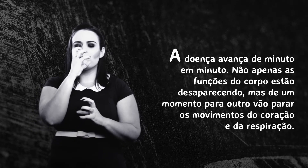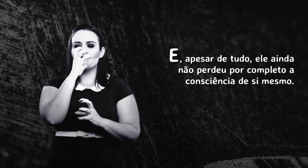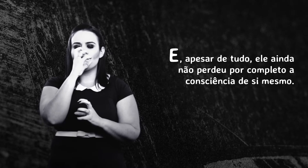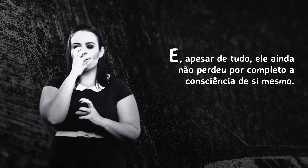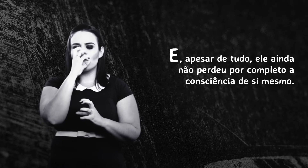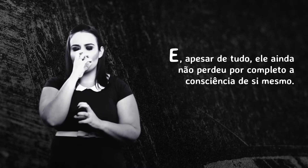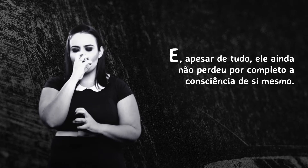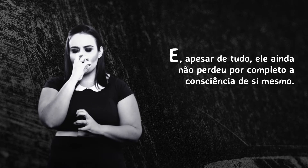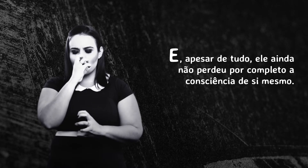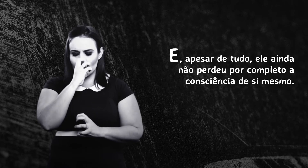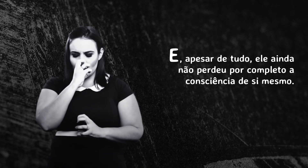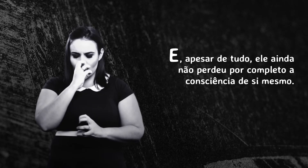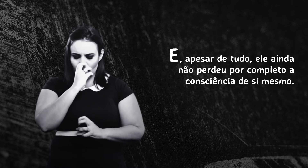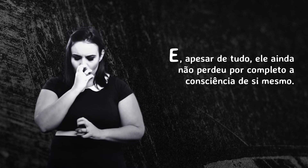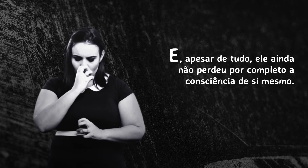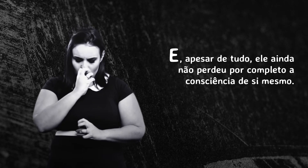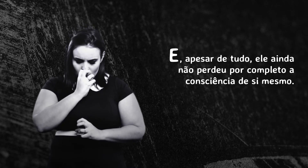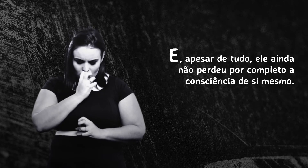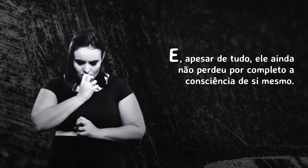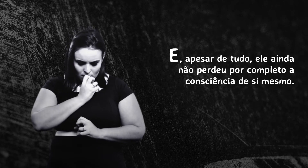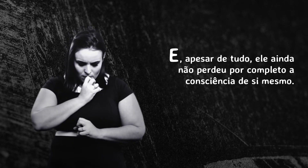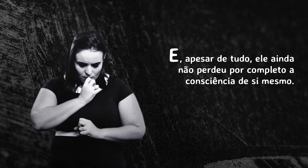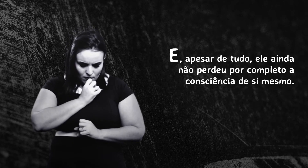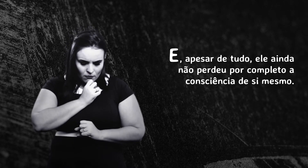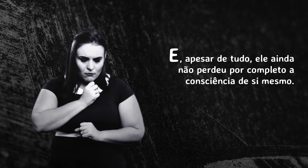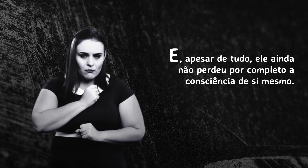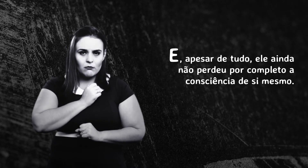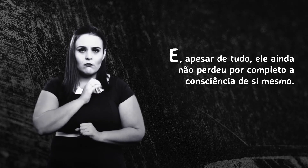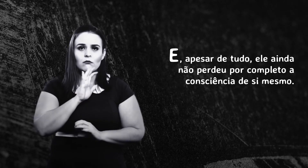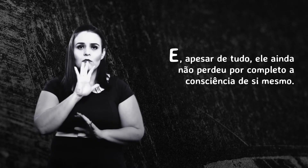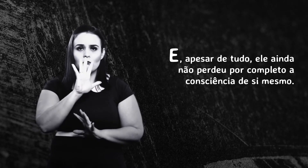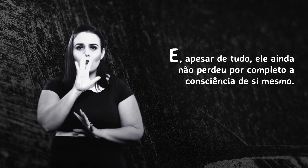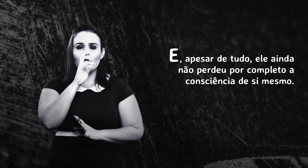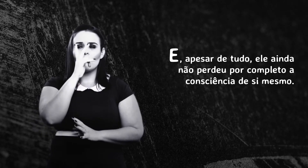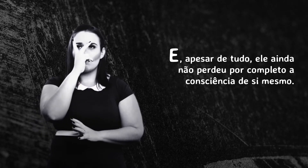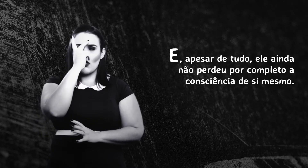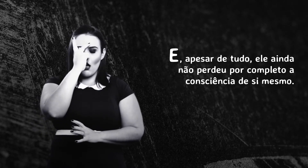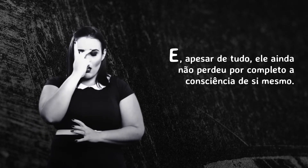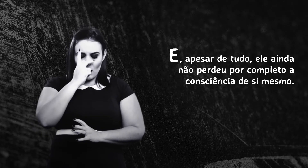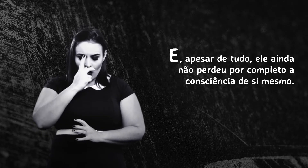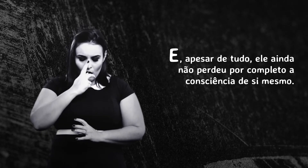E apesar de tudo, ele ainda não perdeu por completo a consciência de si mesmo.